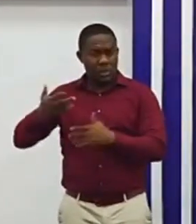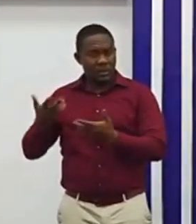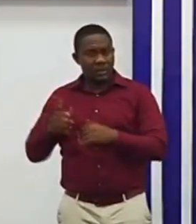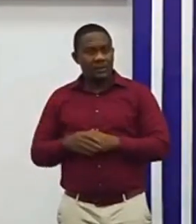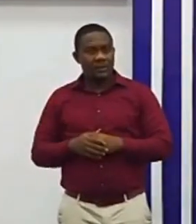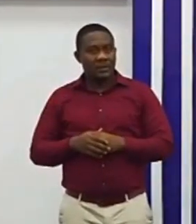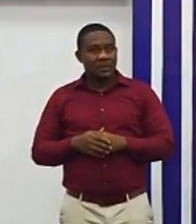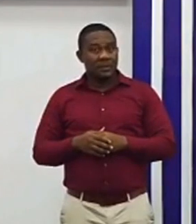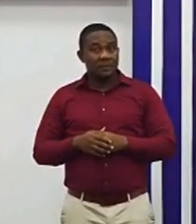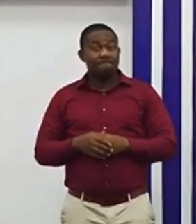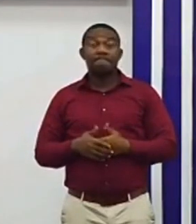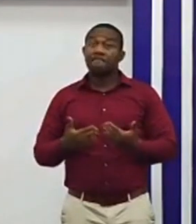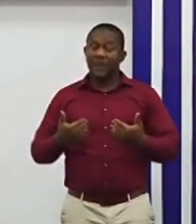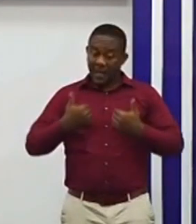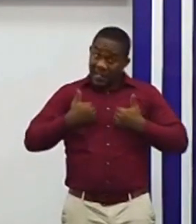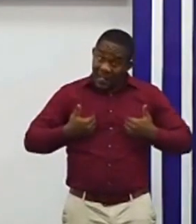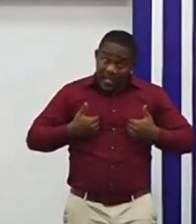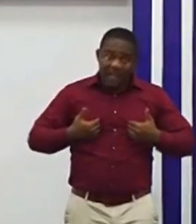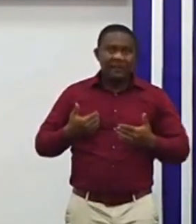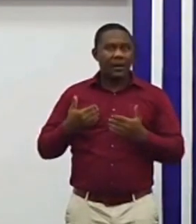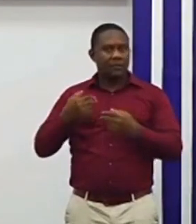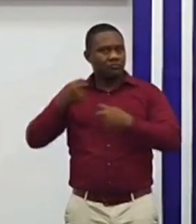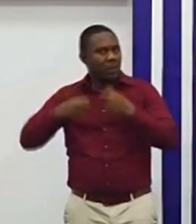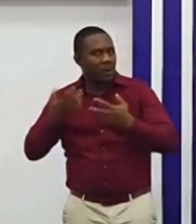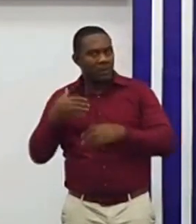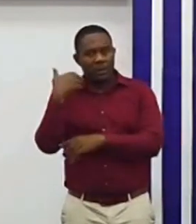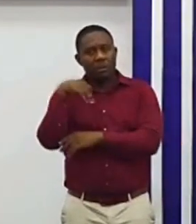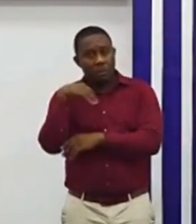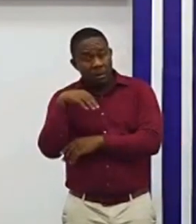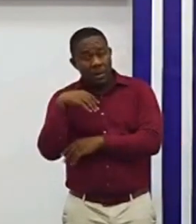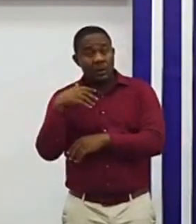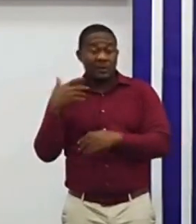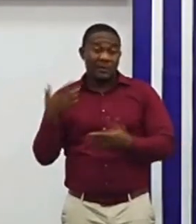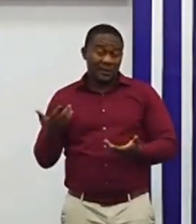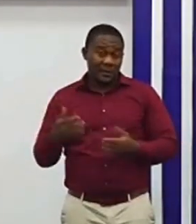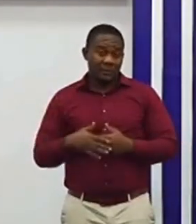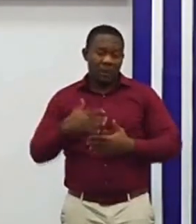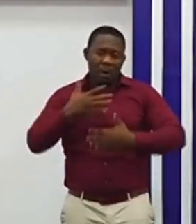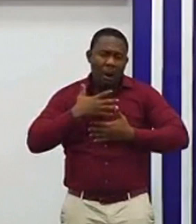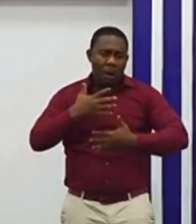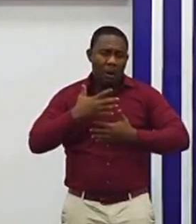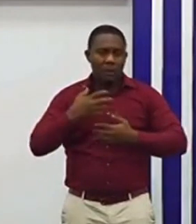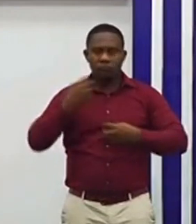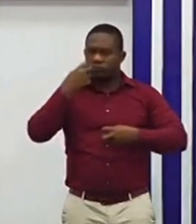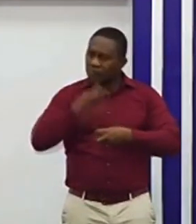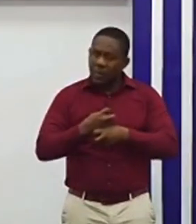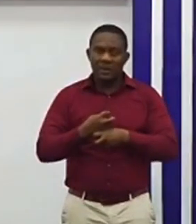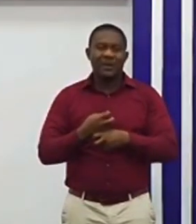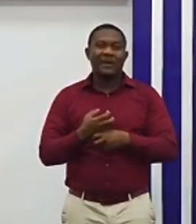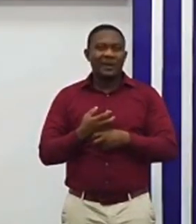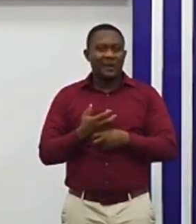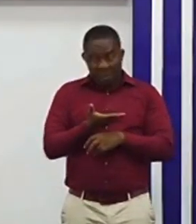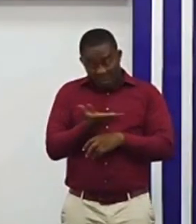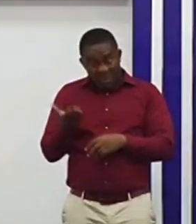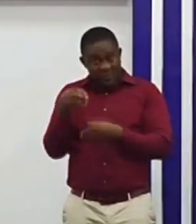ata. Western North da taa yelbie kaŋa. A varisi do baa leza ayi ne pie na ayɔbo. A noba pie